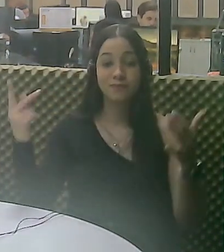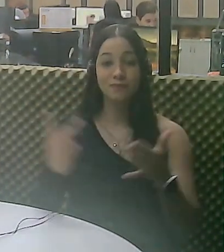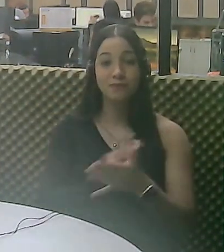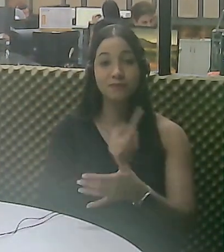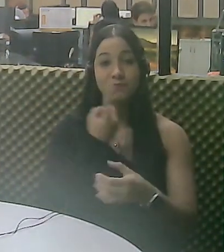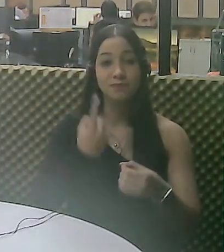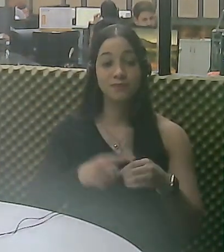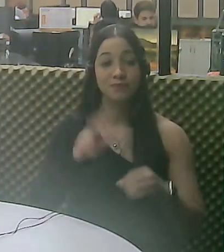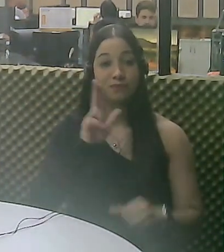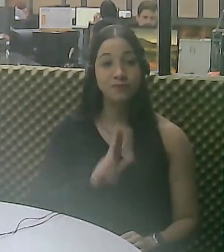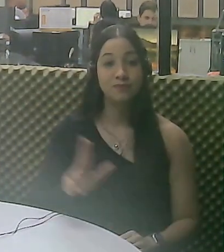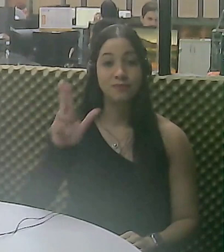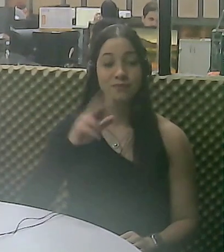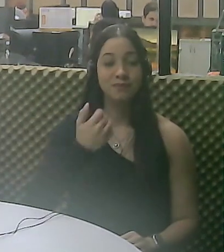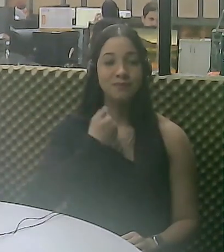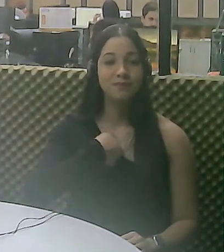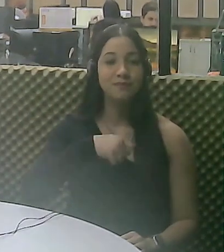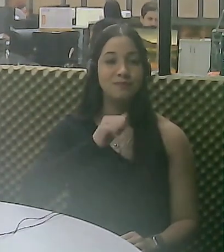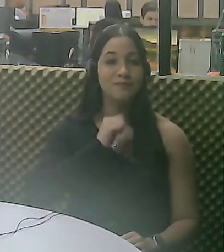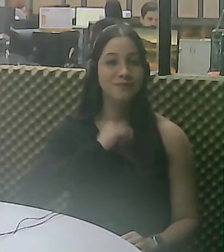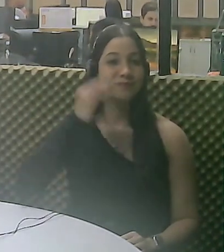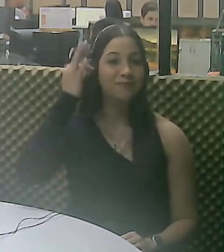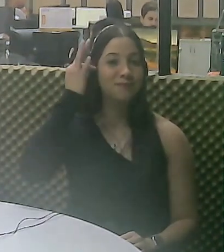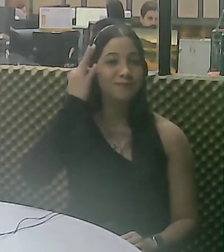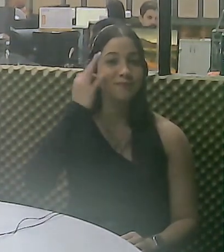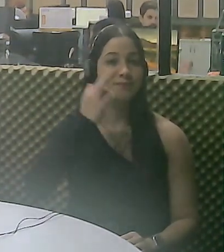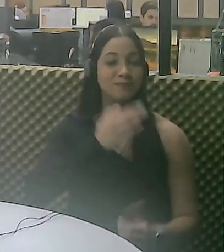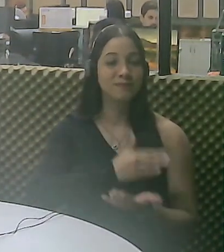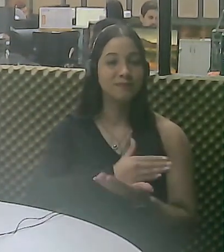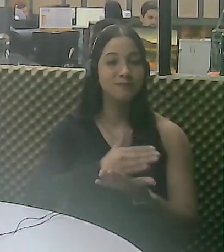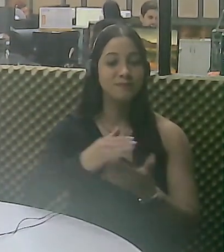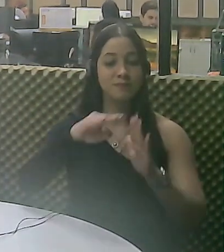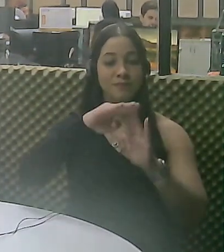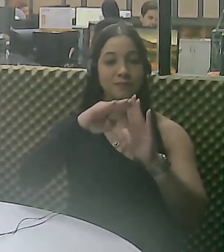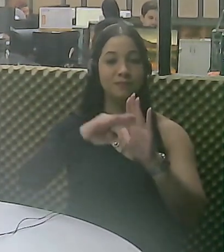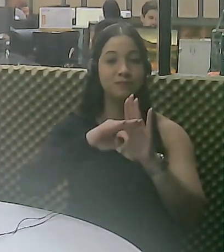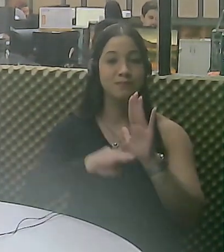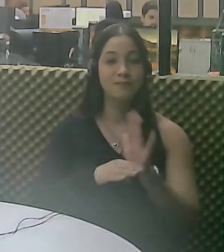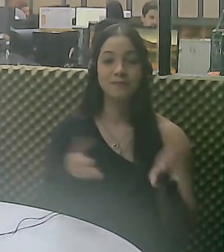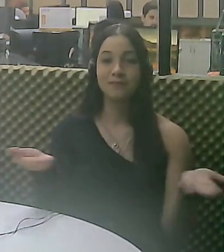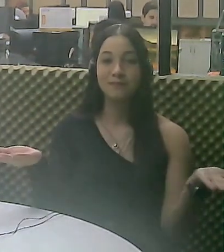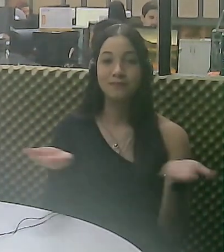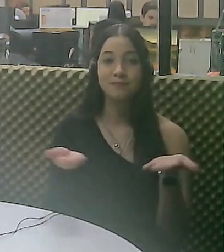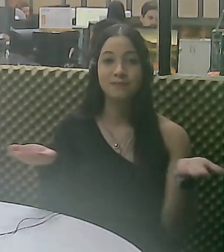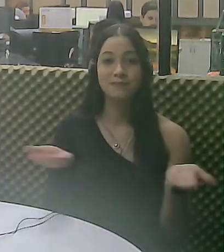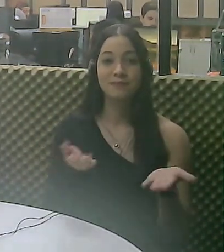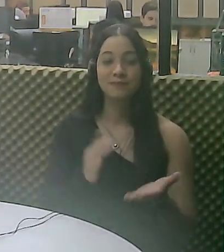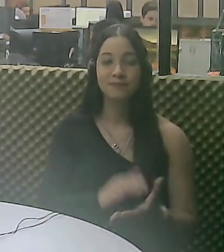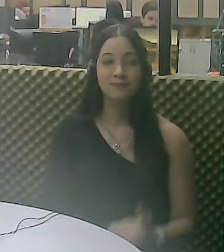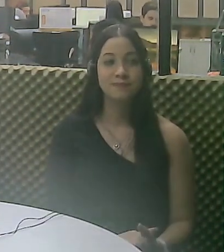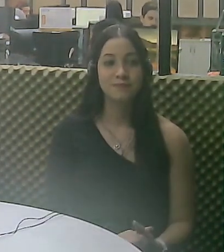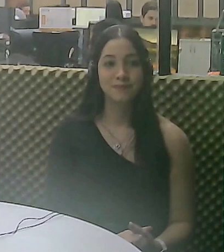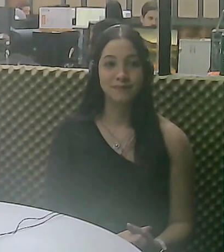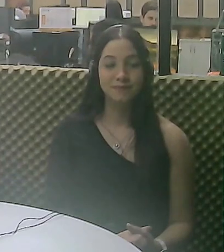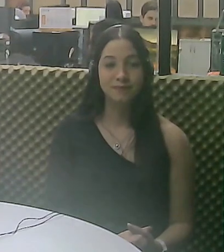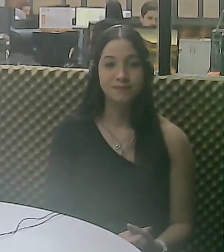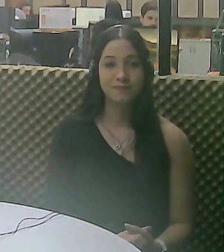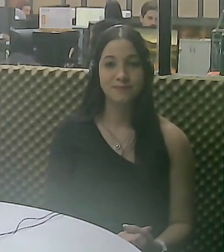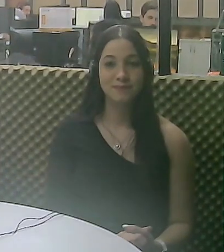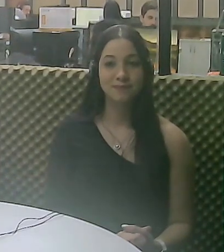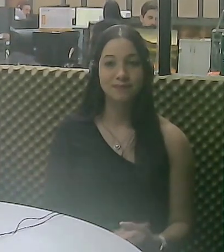fato acontece em Uberlândia. Eu sou o Fernando Cássio e começamos com os destaques da edição de hoje.